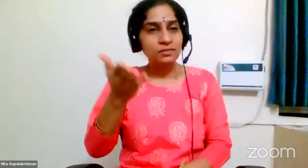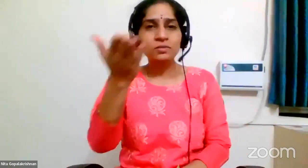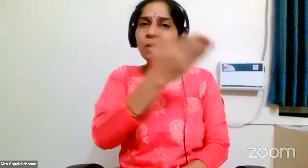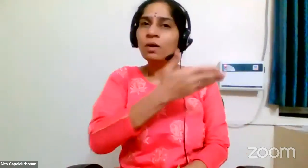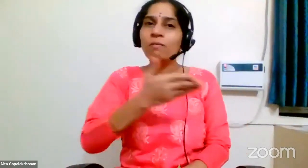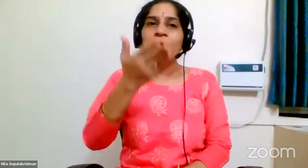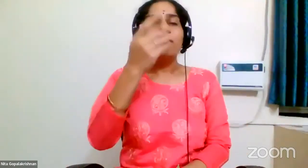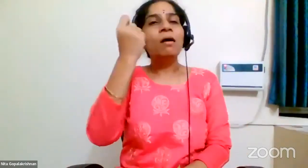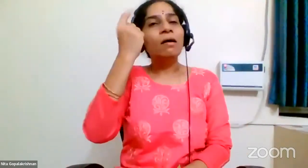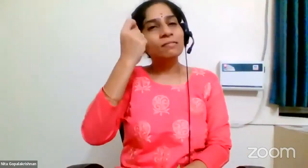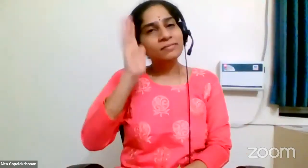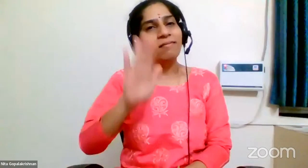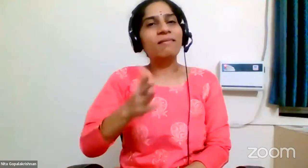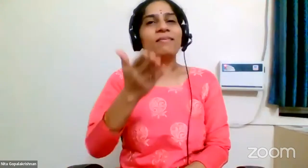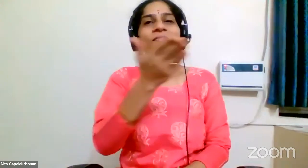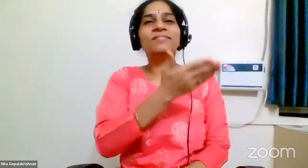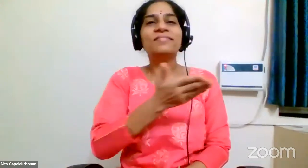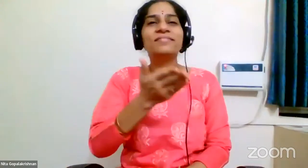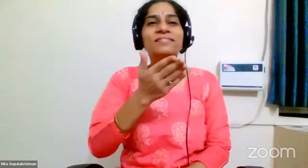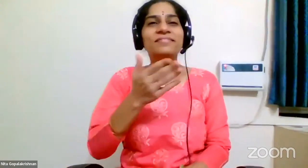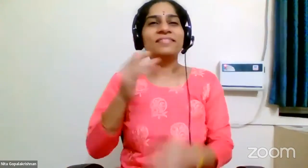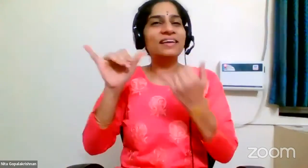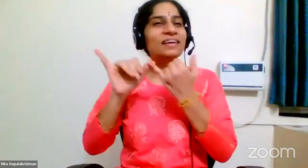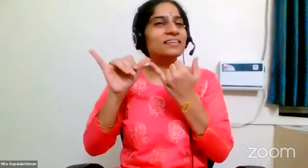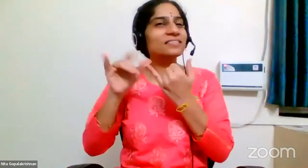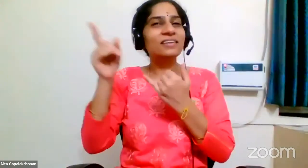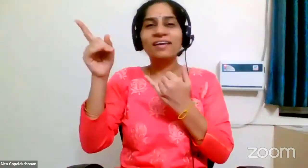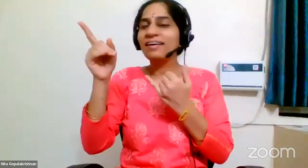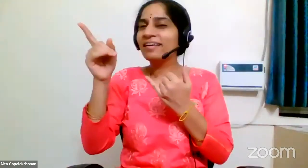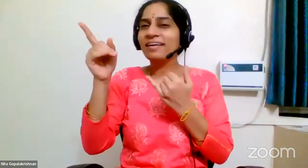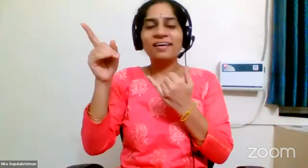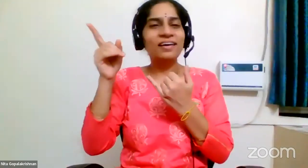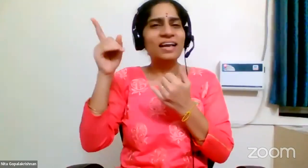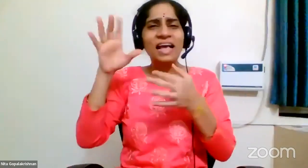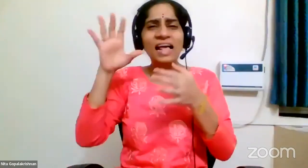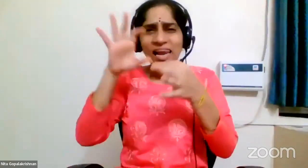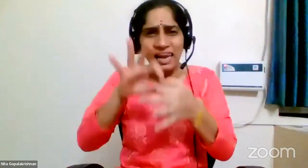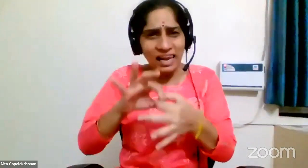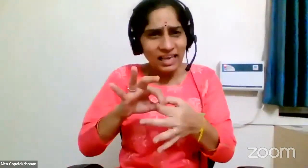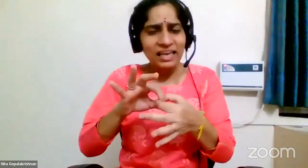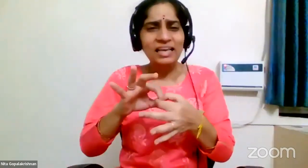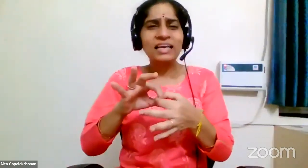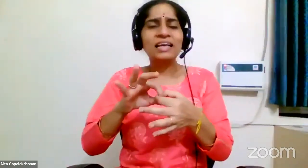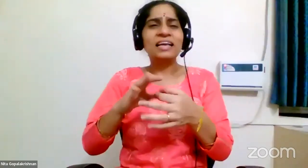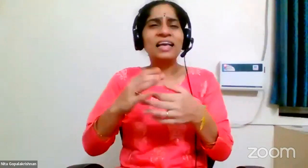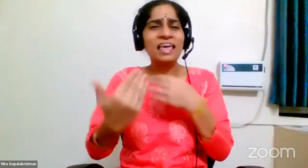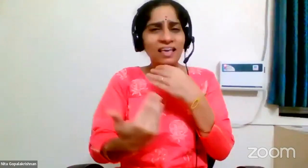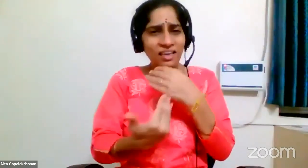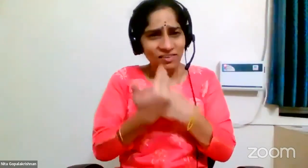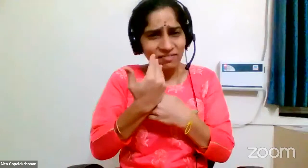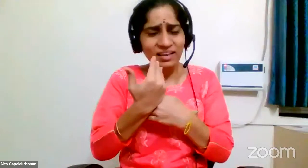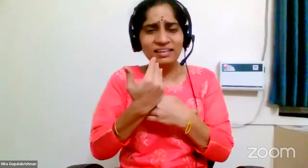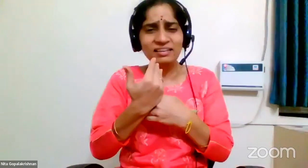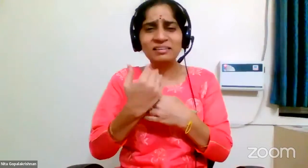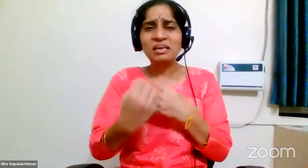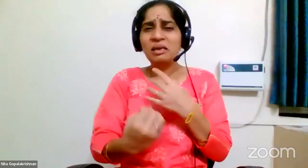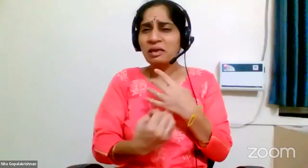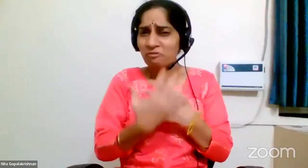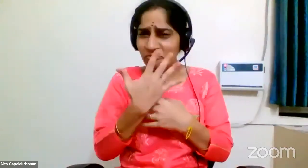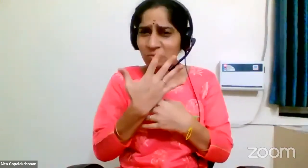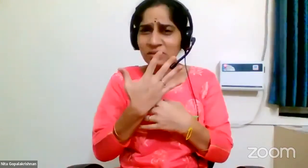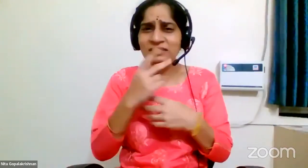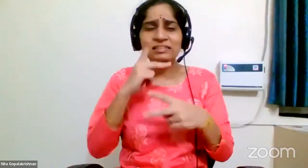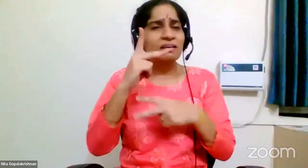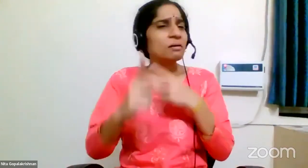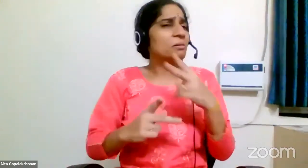है। और ये जो चार जो आश्रम है, चार जो वर्ण है, वर्णाश्रम परंपरा है, ये